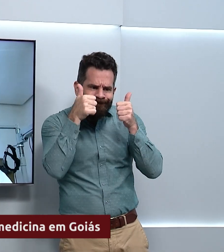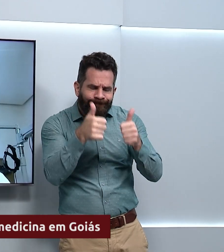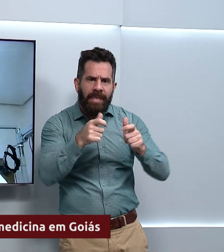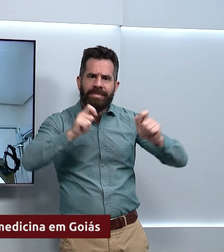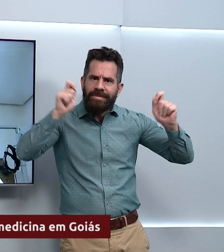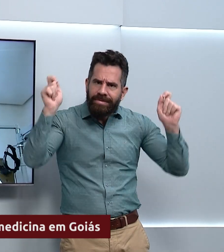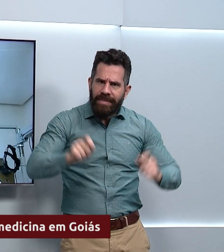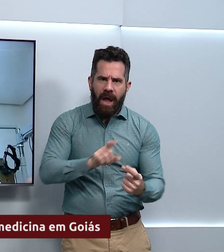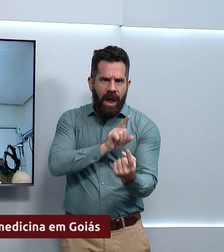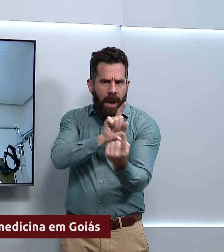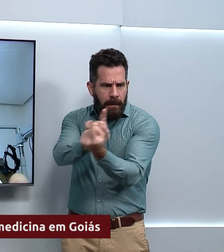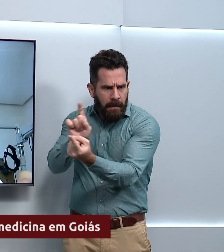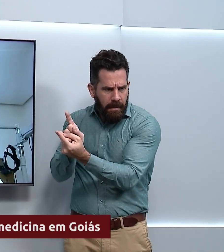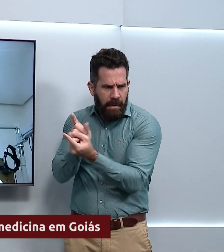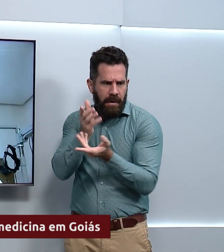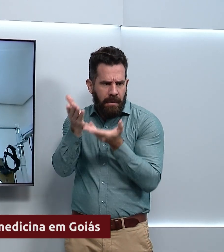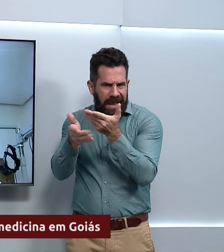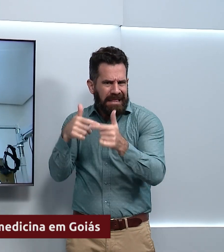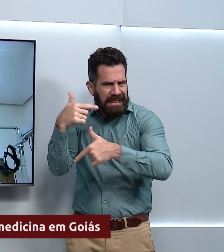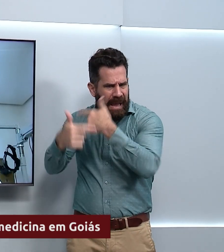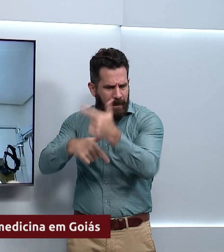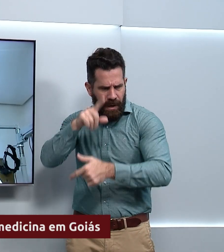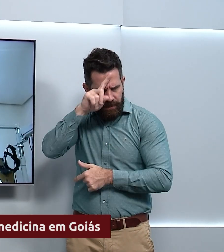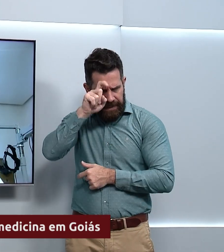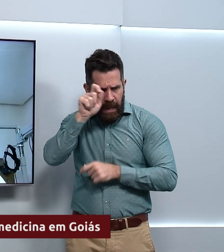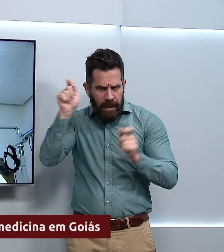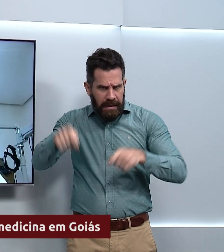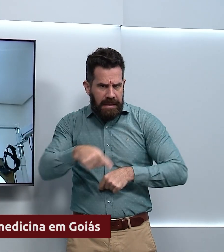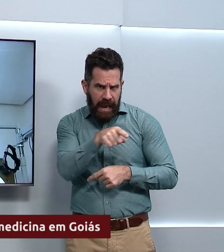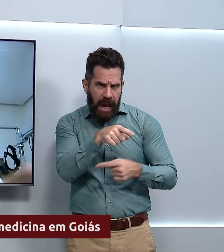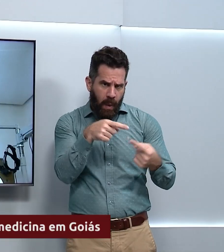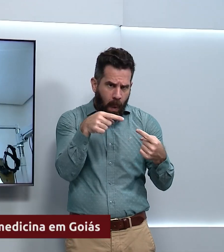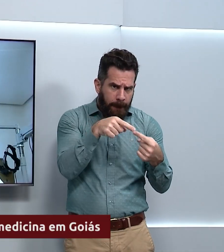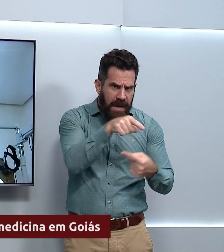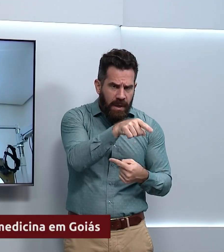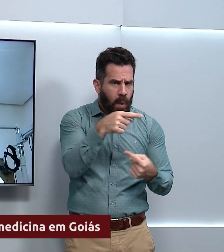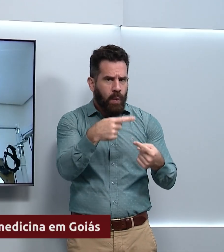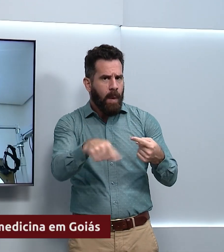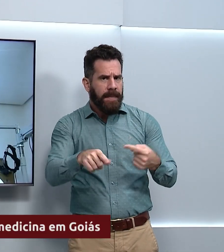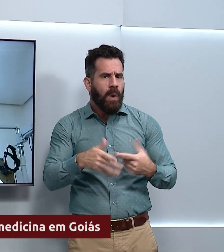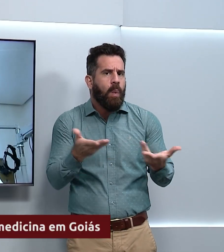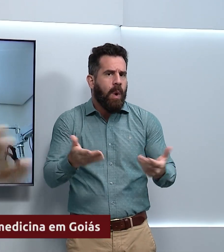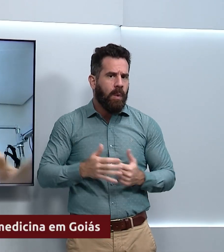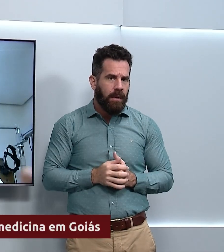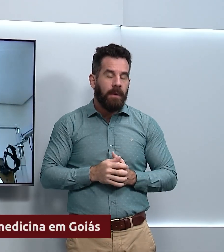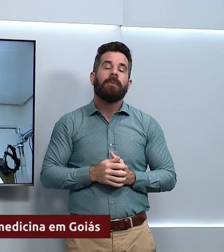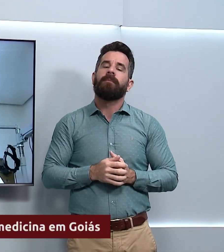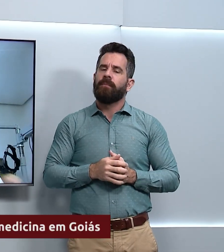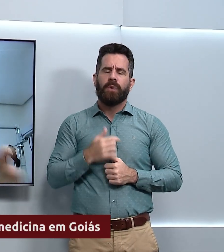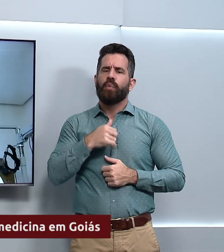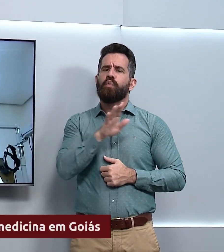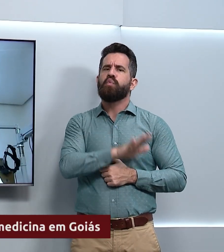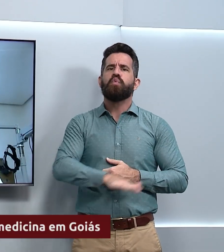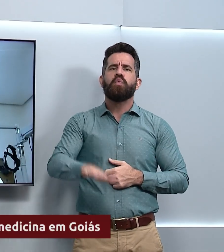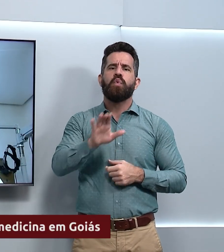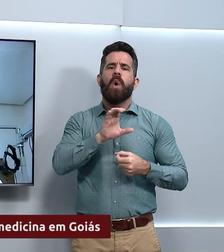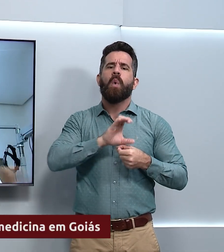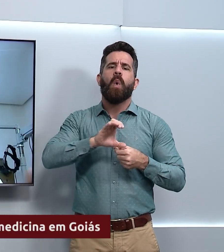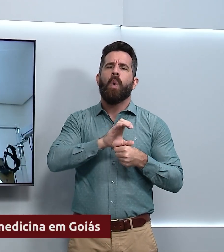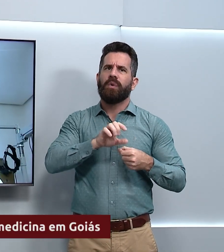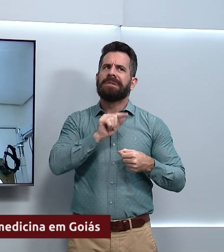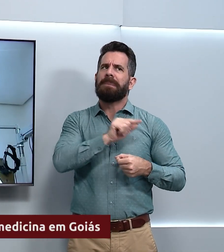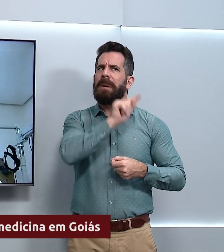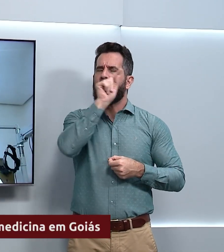proficiência proposto é justamente isso, é um alento, porque todos os conselhos e o Conselho Federal vêm